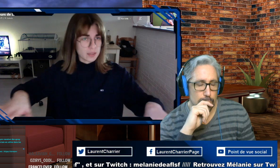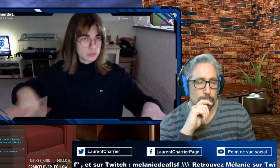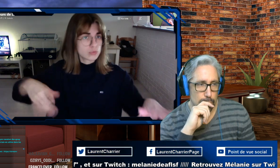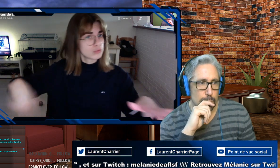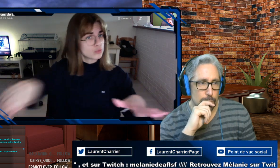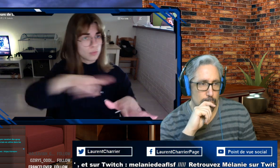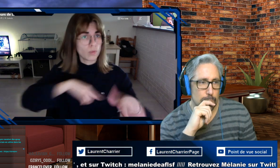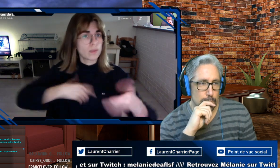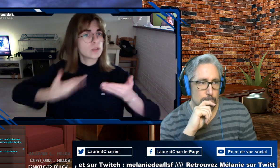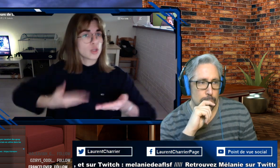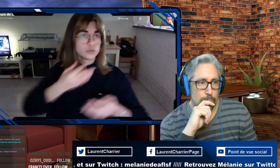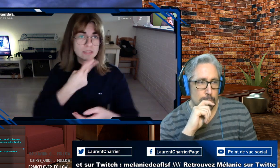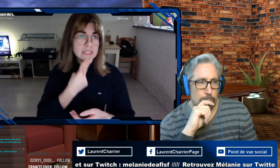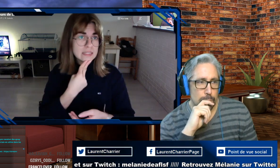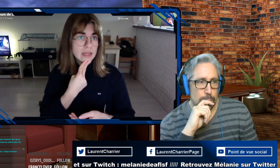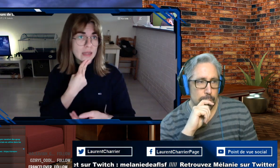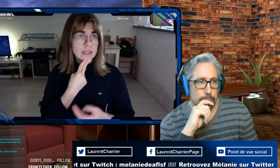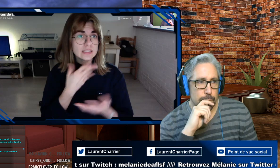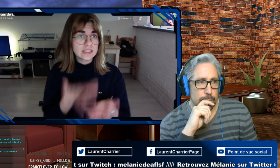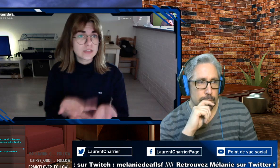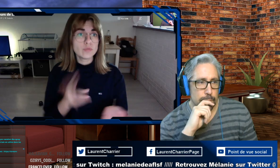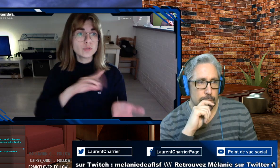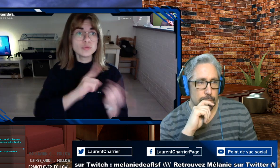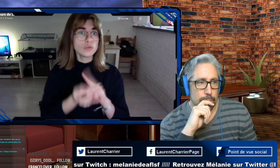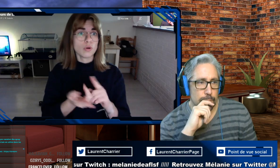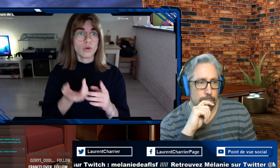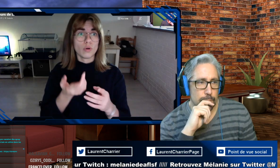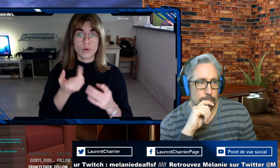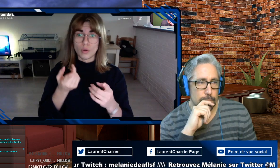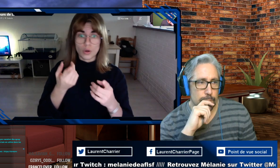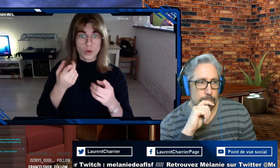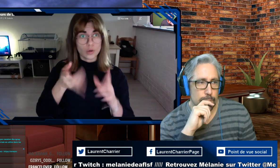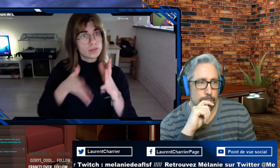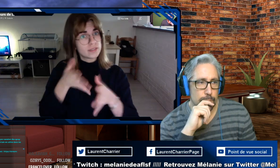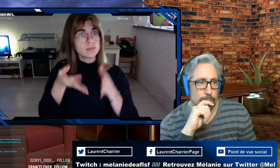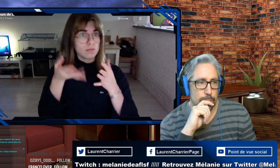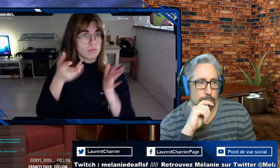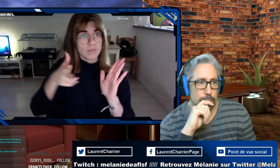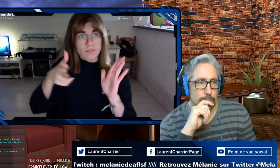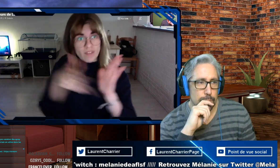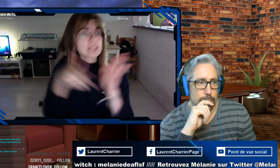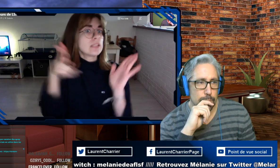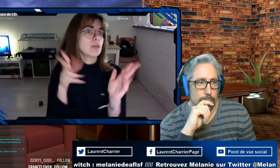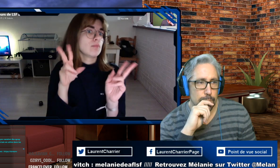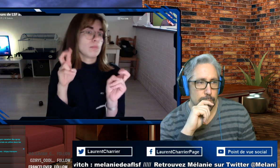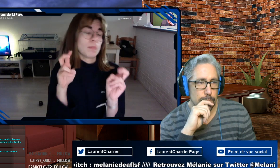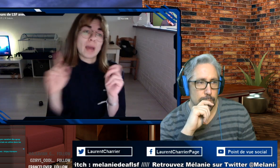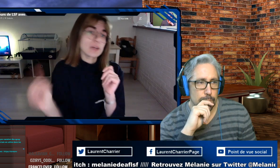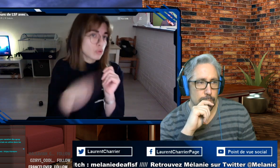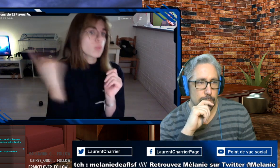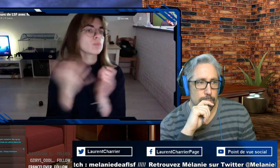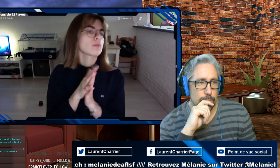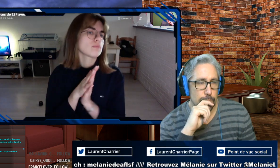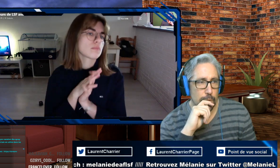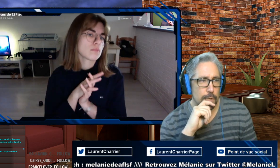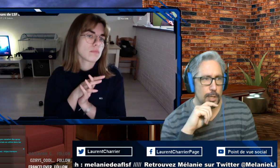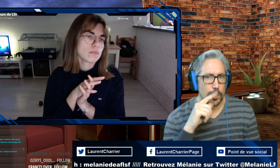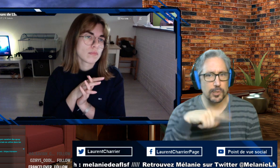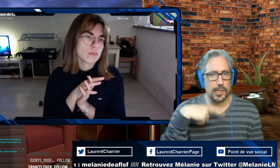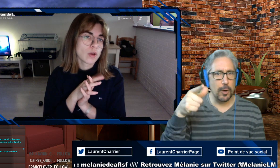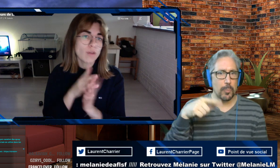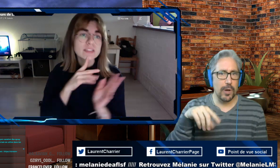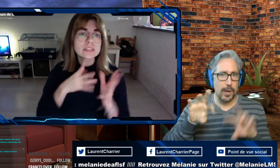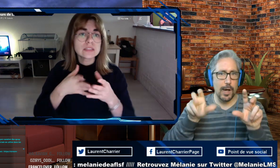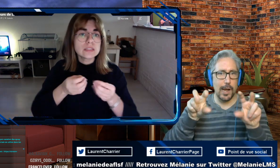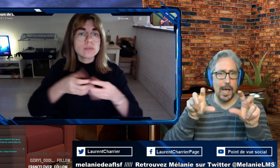partagé partout, et tout le monde maintenant l'utilise. Et t'es devenu le signe validé. Pas tout le monde. Ouais.